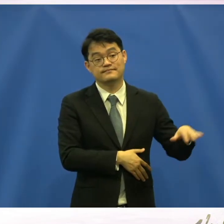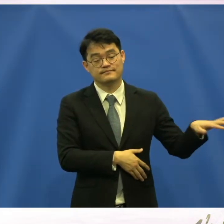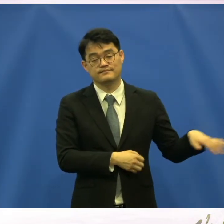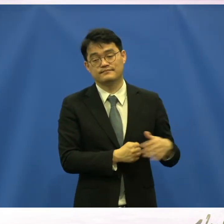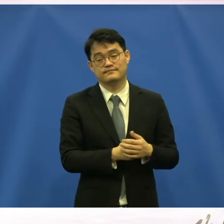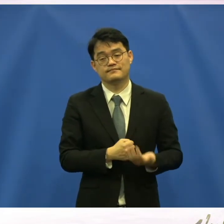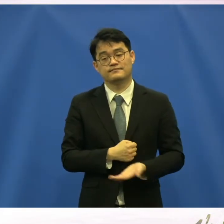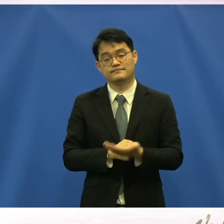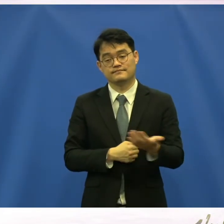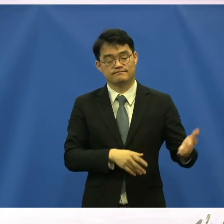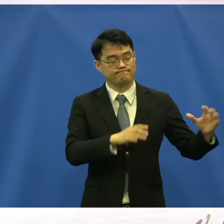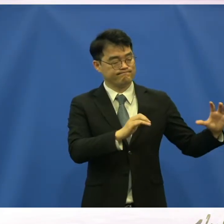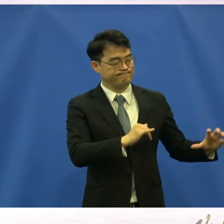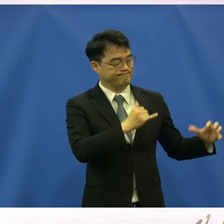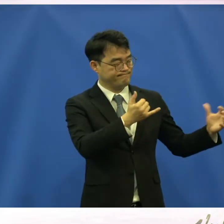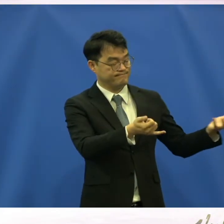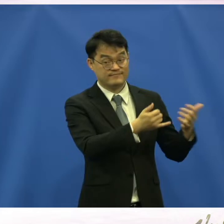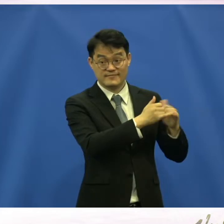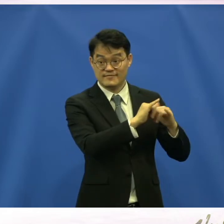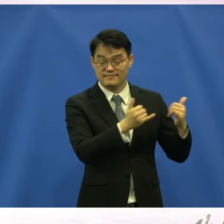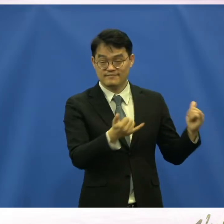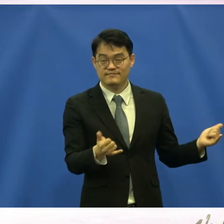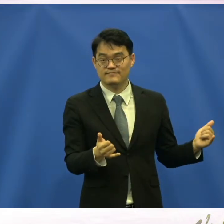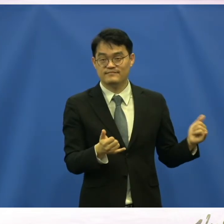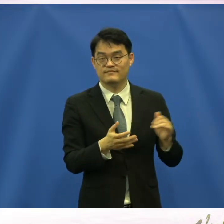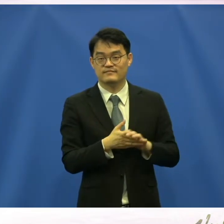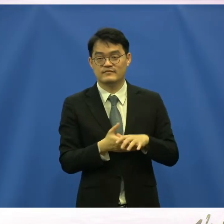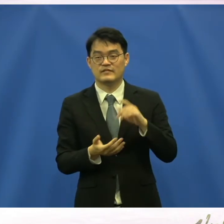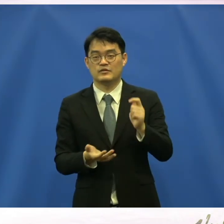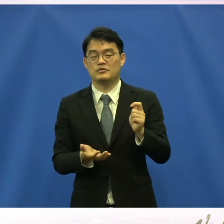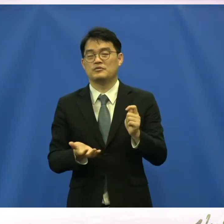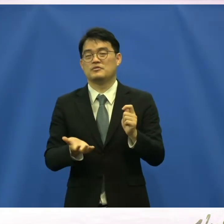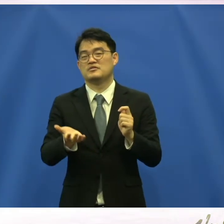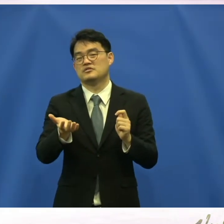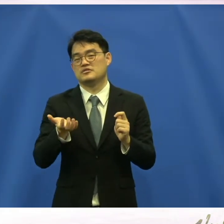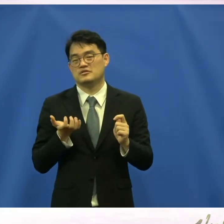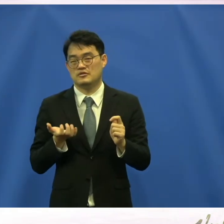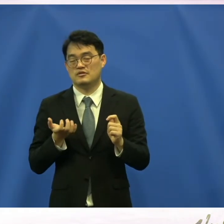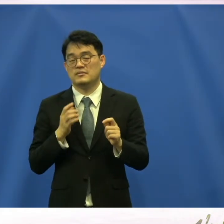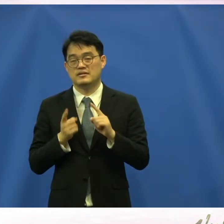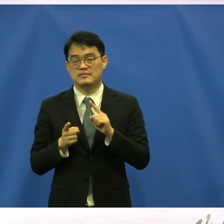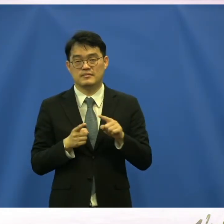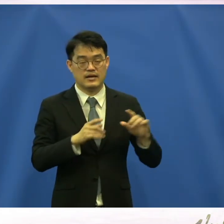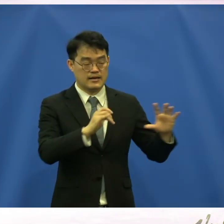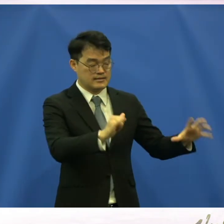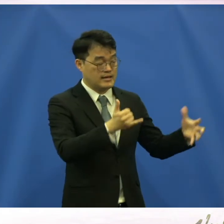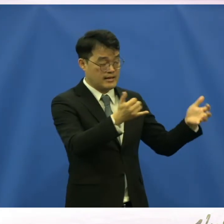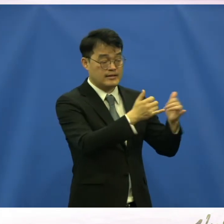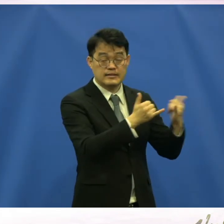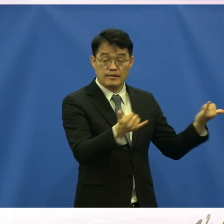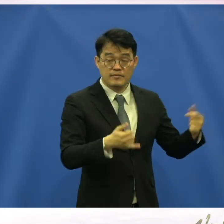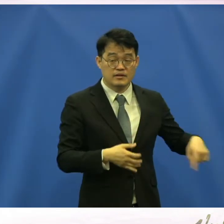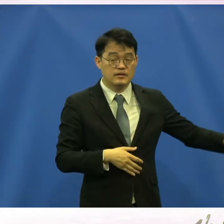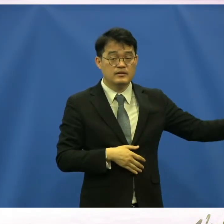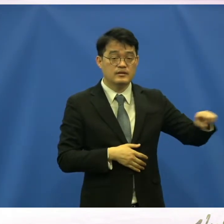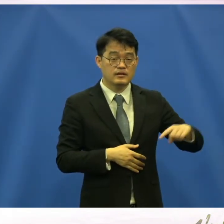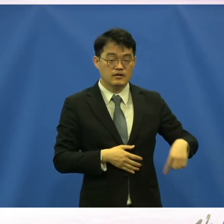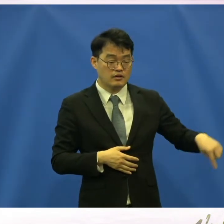여러분, 세상 사람들의 버전으로 다시 고린도서 6장 9절 10절을 다시 구성해 보면 세상의 사람들이 이거예요. 유명한 자 같으나 무명한